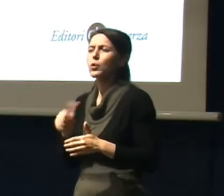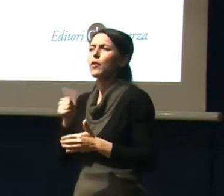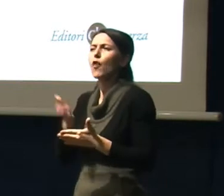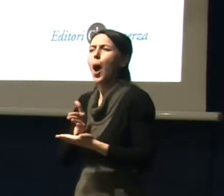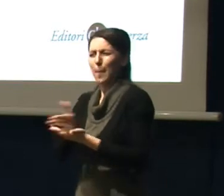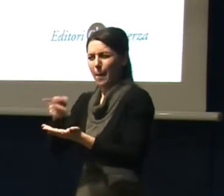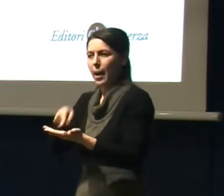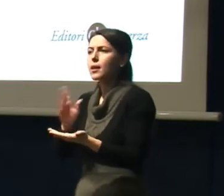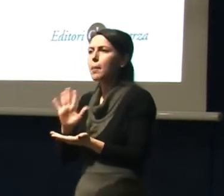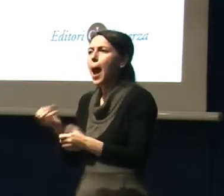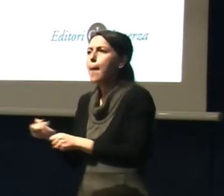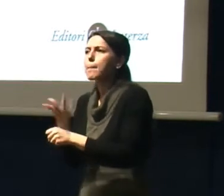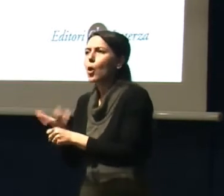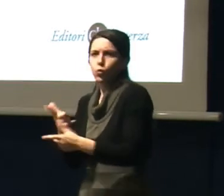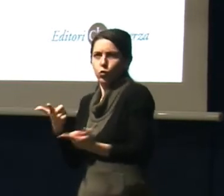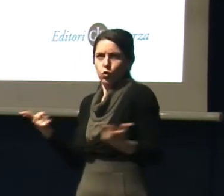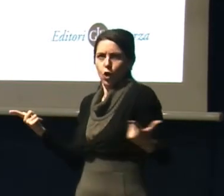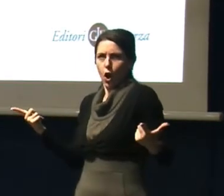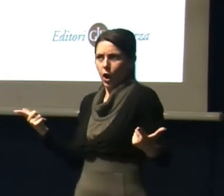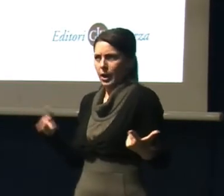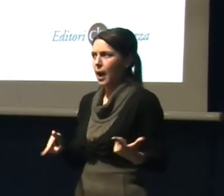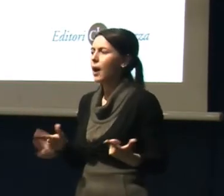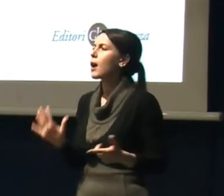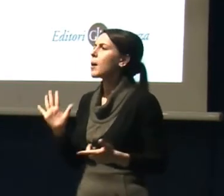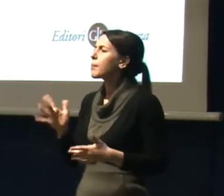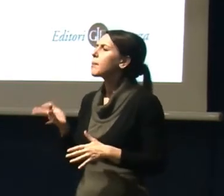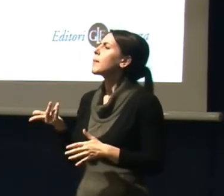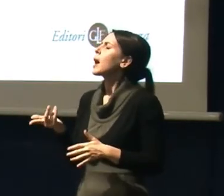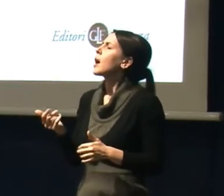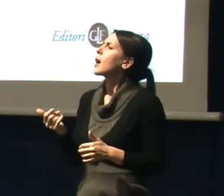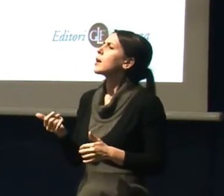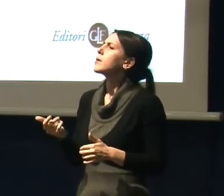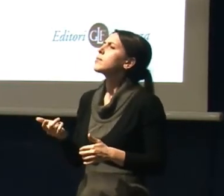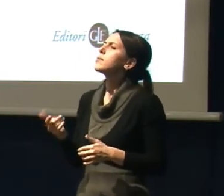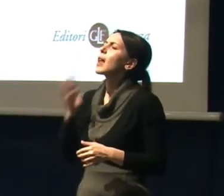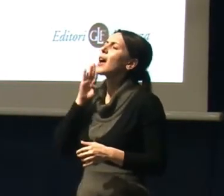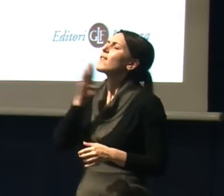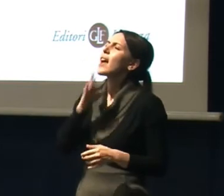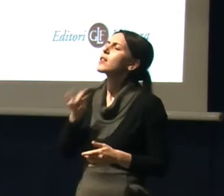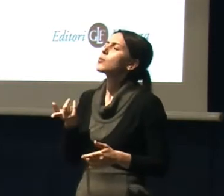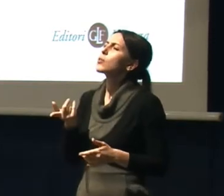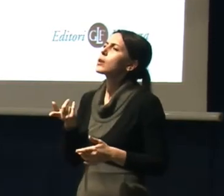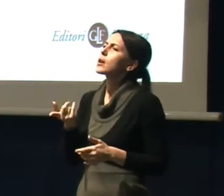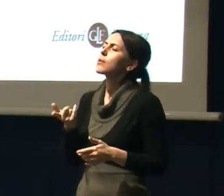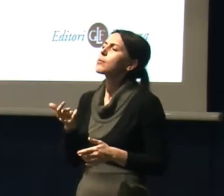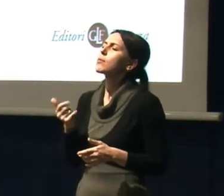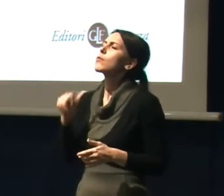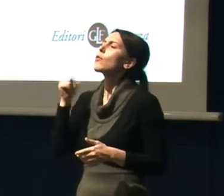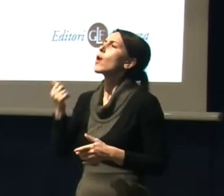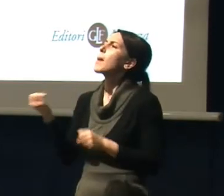casi e poi ci arriviamo ma vengono utilizzati da facebook i veicoli della produzione degli